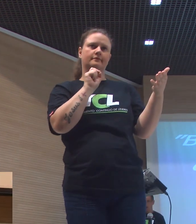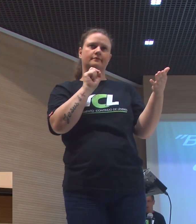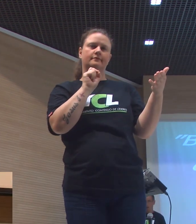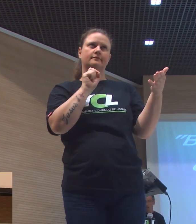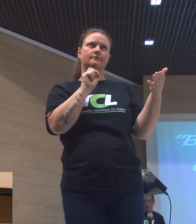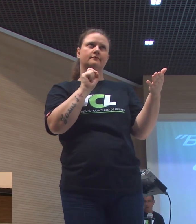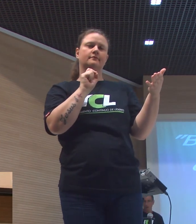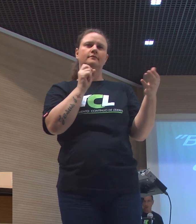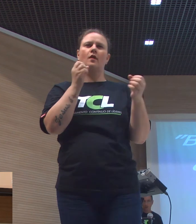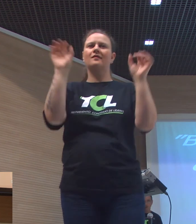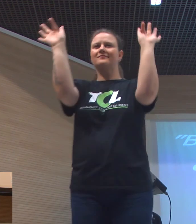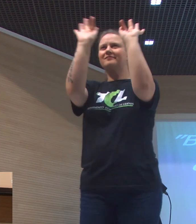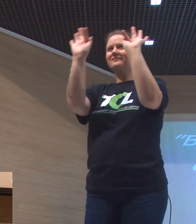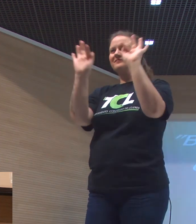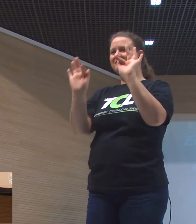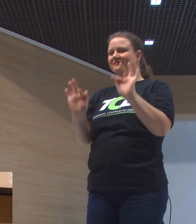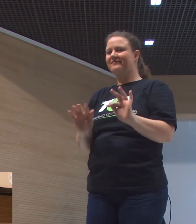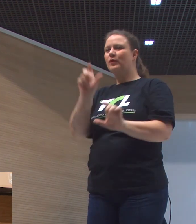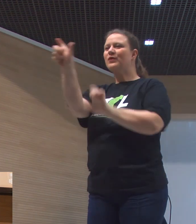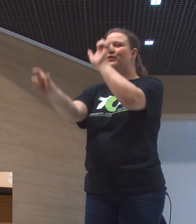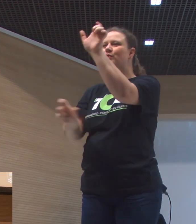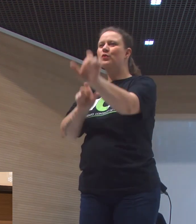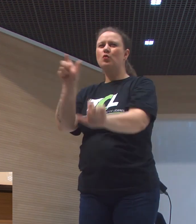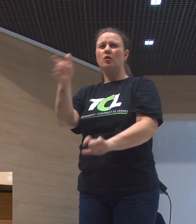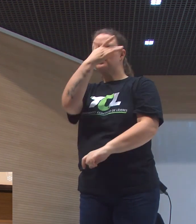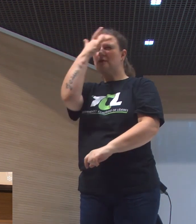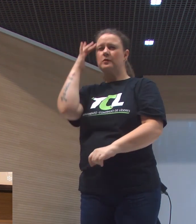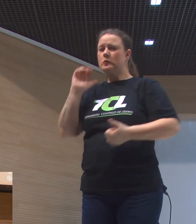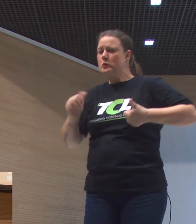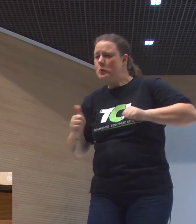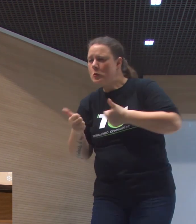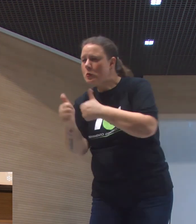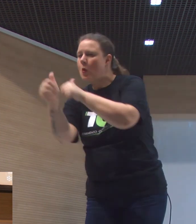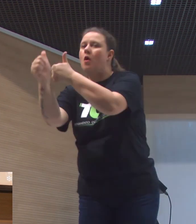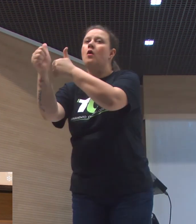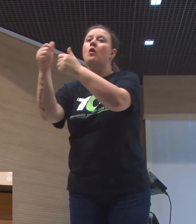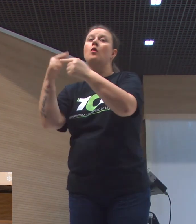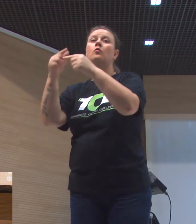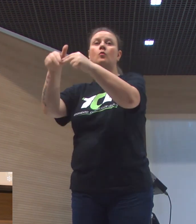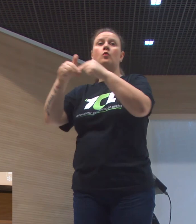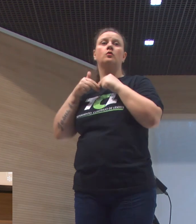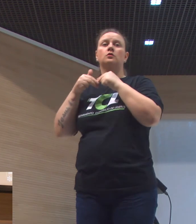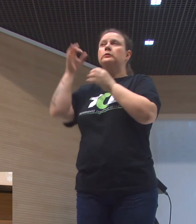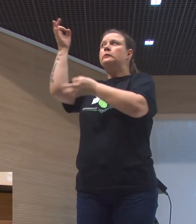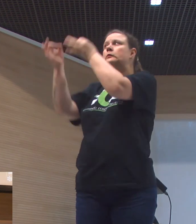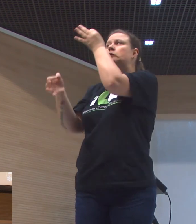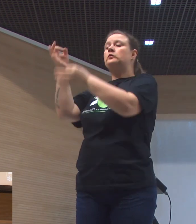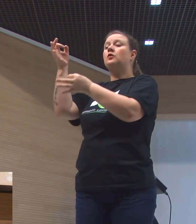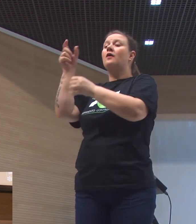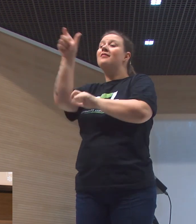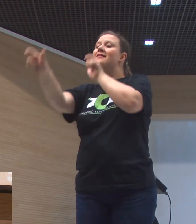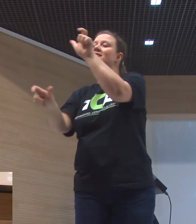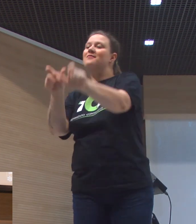Diz: bem-aventurados os perseguidos por causa da justiça, pois deles é o reino